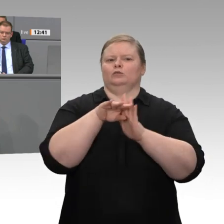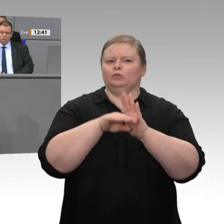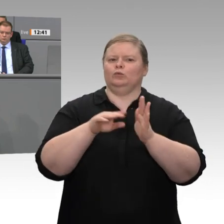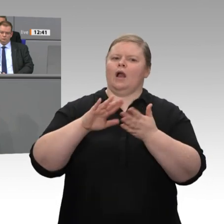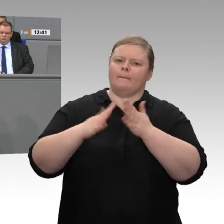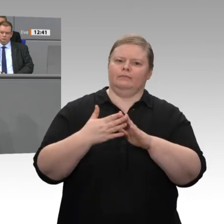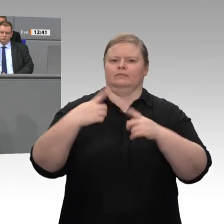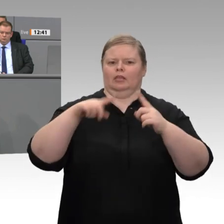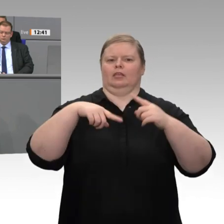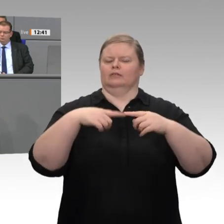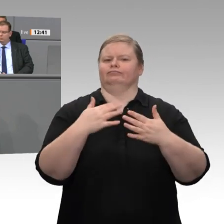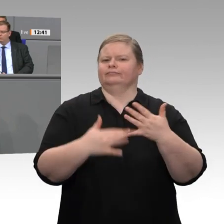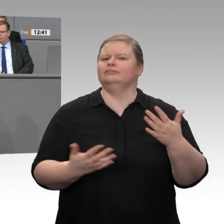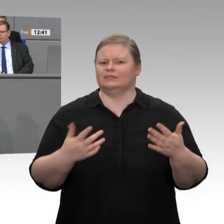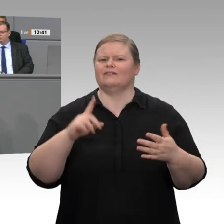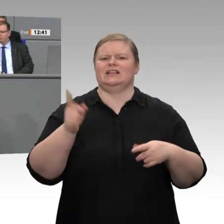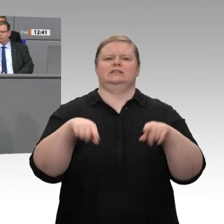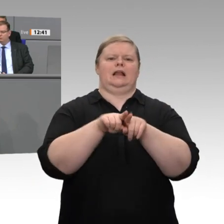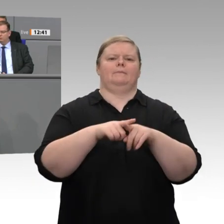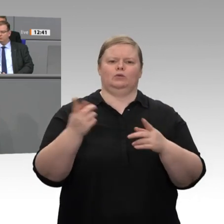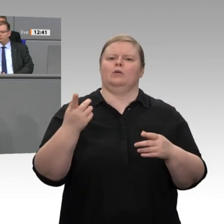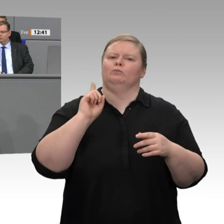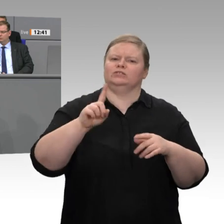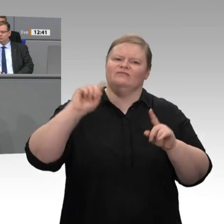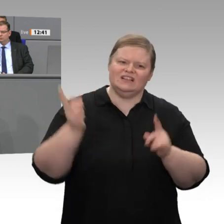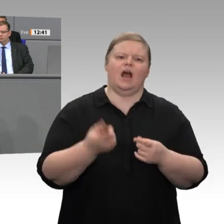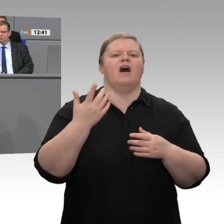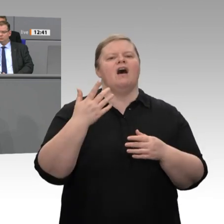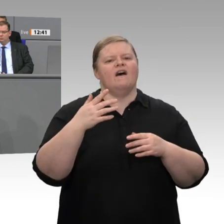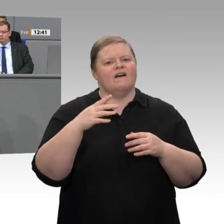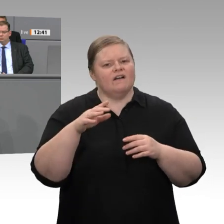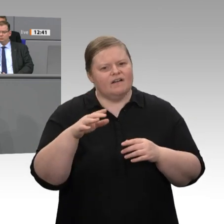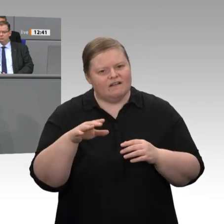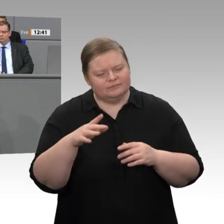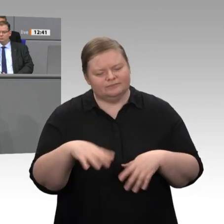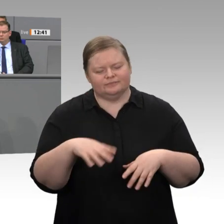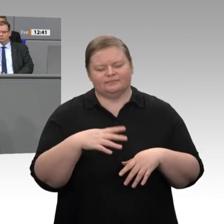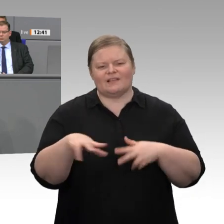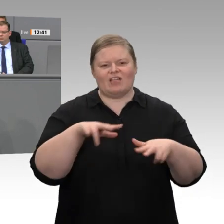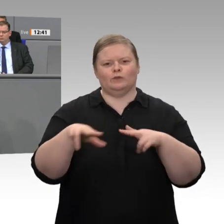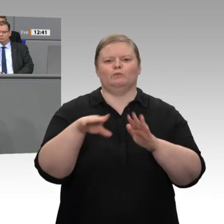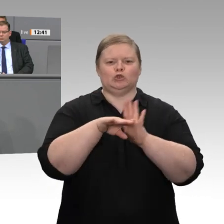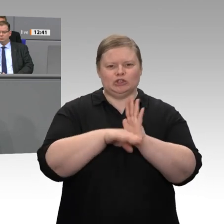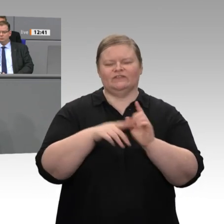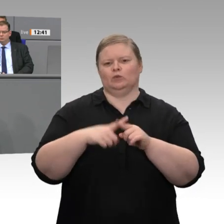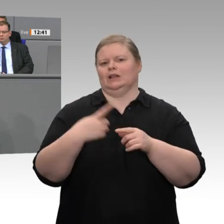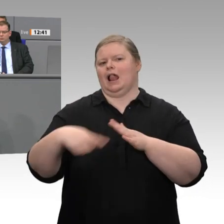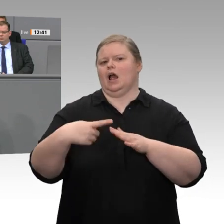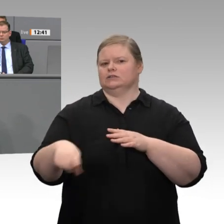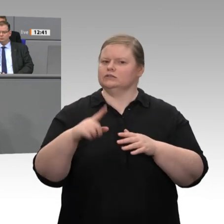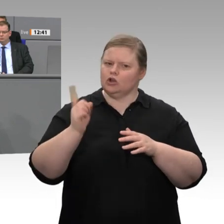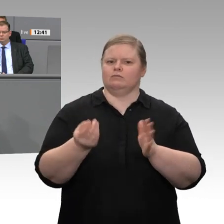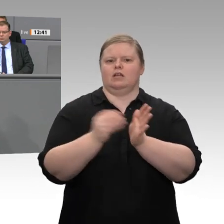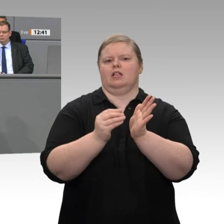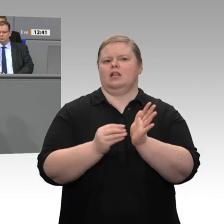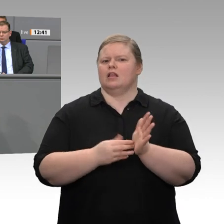weiter. Es würde überhaupt gar keinen Unterschied machen. Und wenn Sie mal die Rechtspraxis wahrnehmen, würde von keinem verlangen, dass er